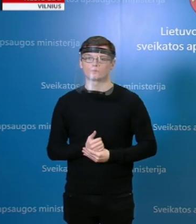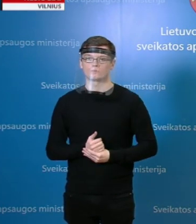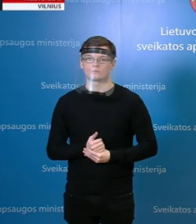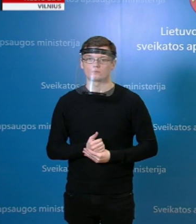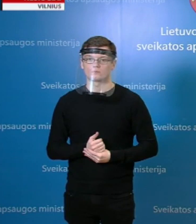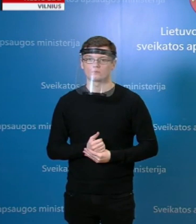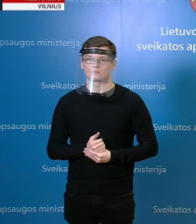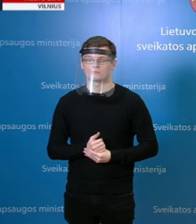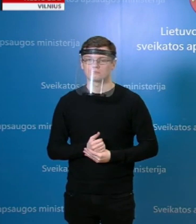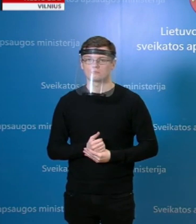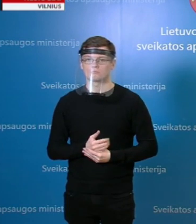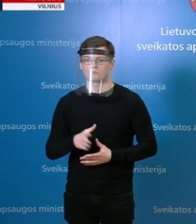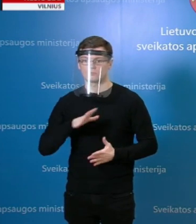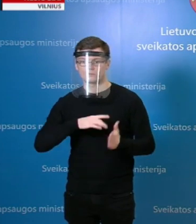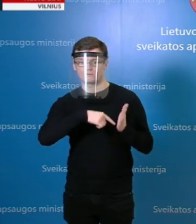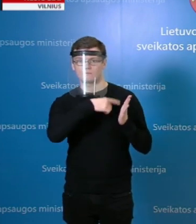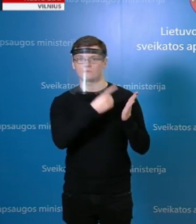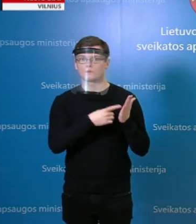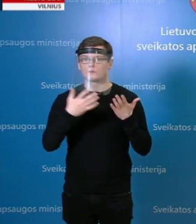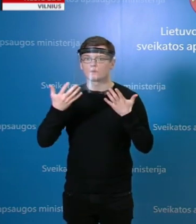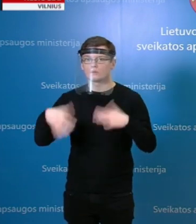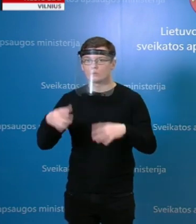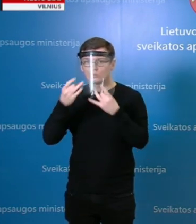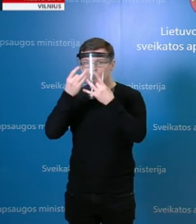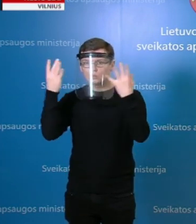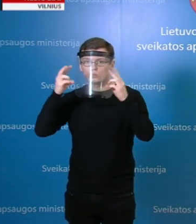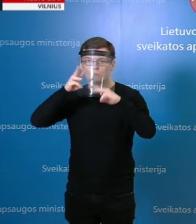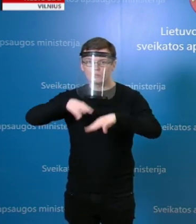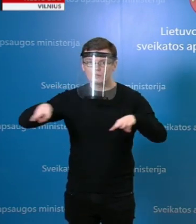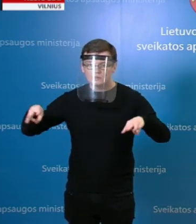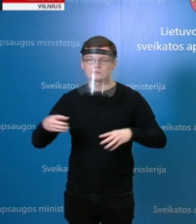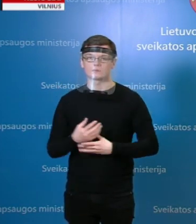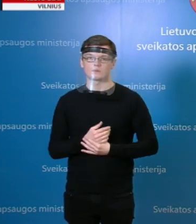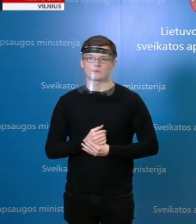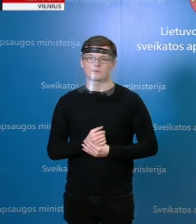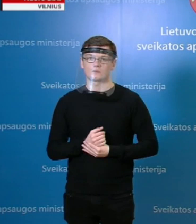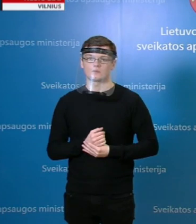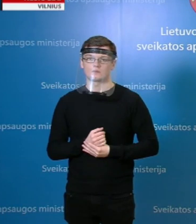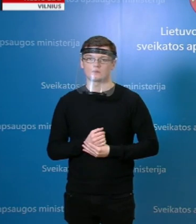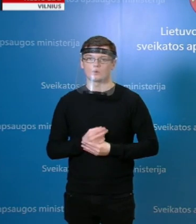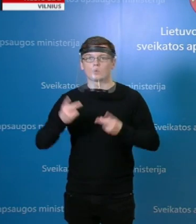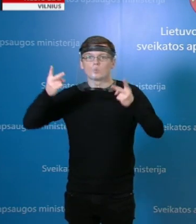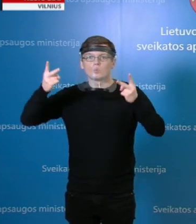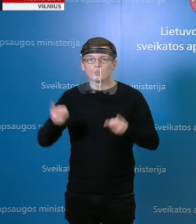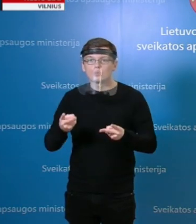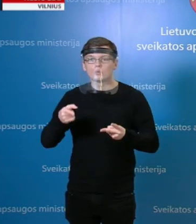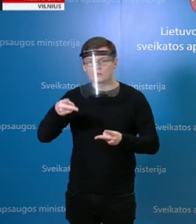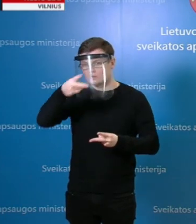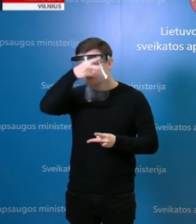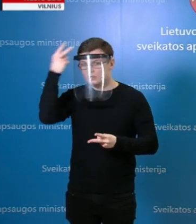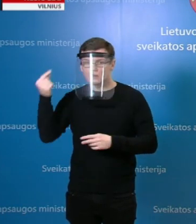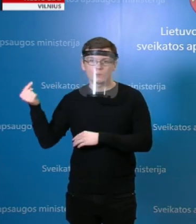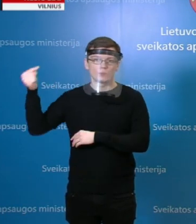tiesiog gavę, kaip ir minėjau, iš kultūros ministerijos, nes yra poreikis į Lietuvą